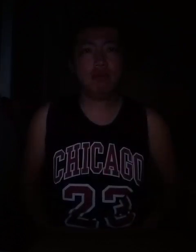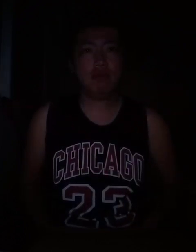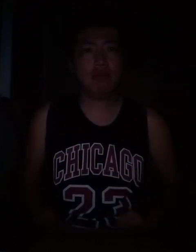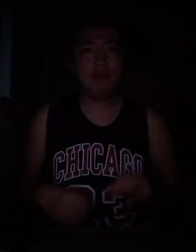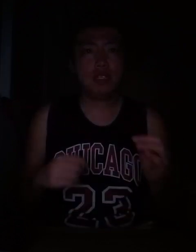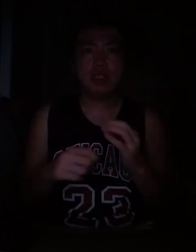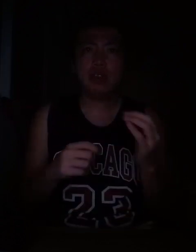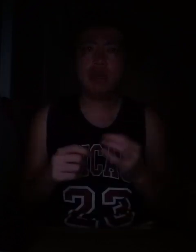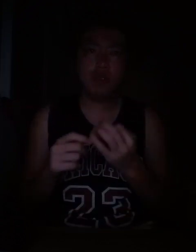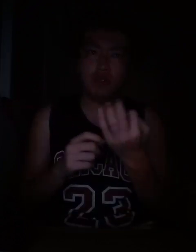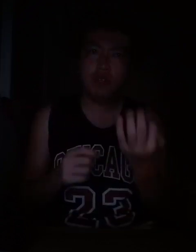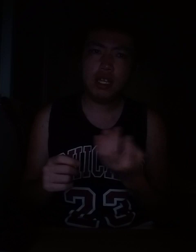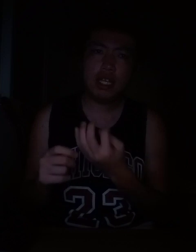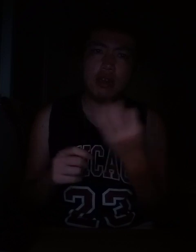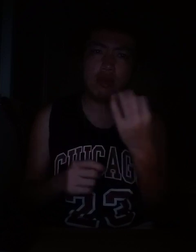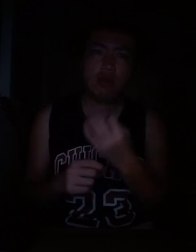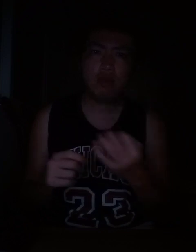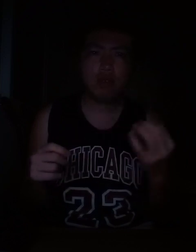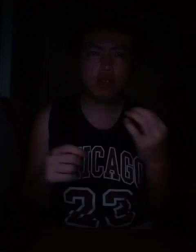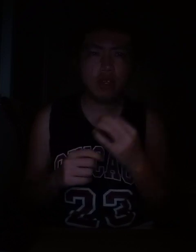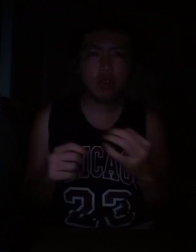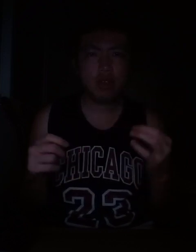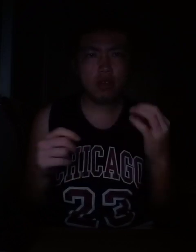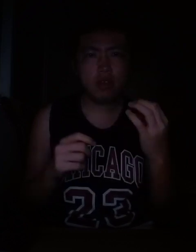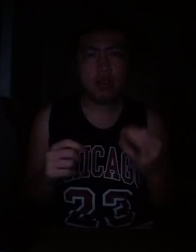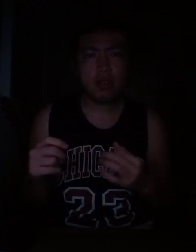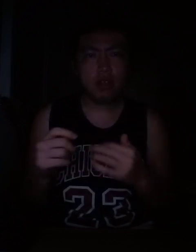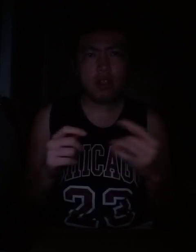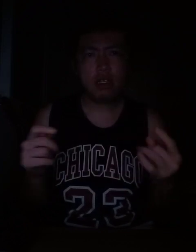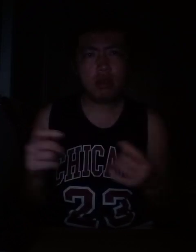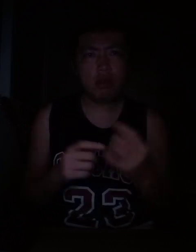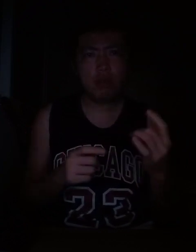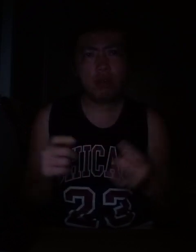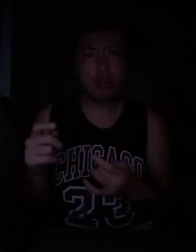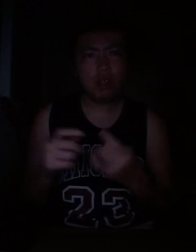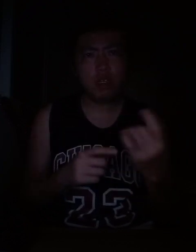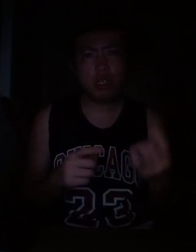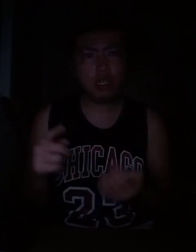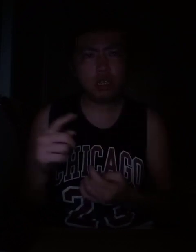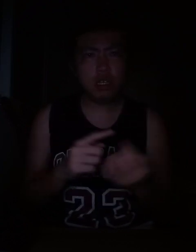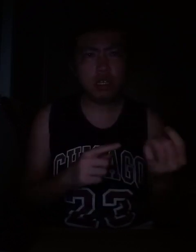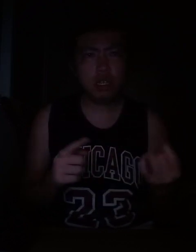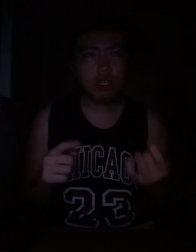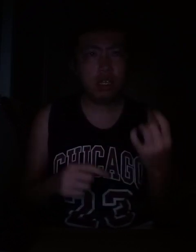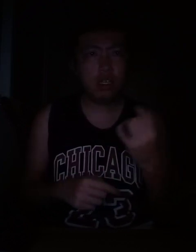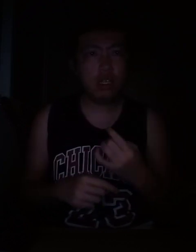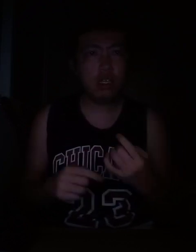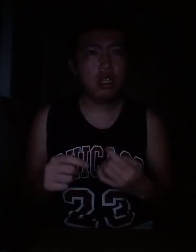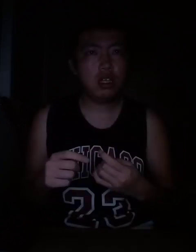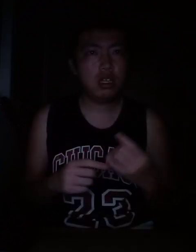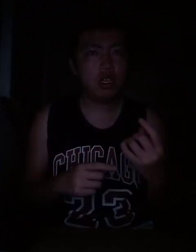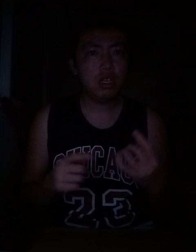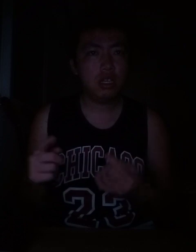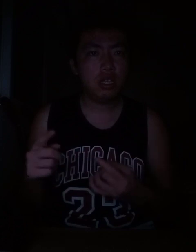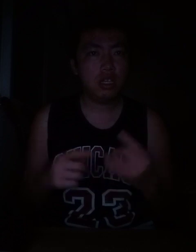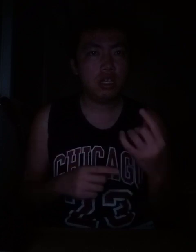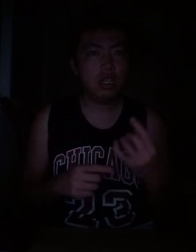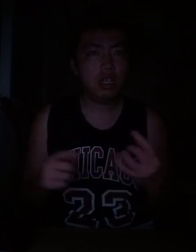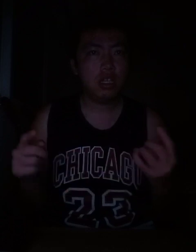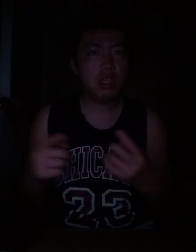김영태 변호사는 이화영 전 부지사 사전 동의도 없이 재판부에 증거 의견서를 제출했습니다. 이 전 부지사가 김성태 전 쌍방울